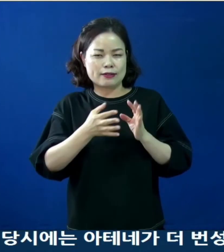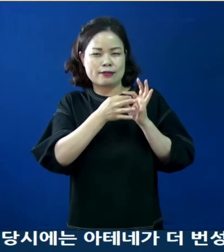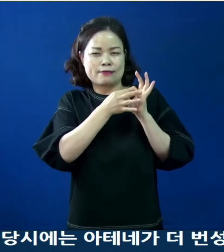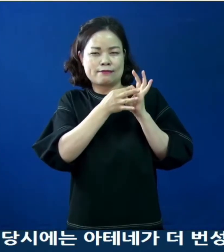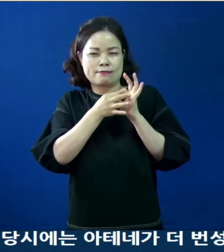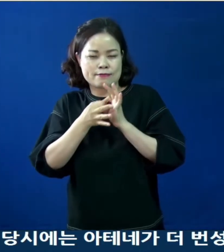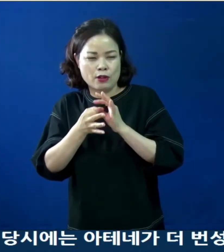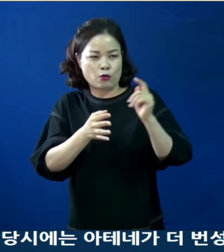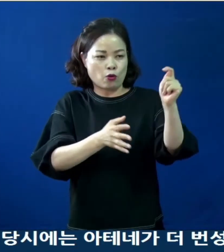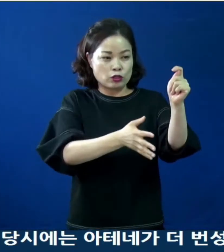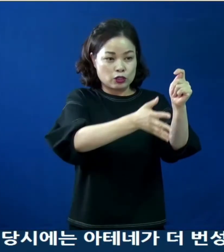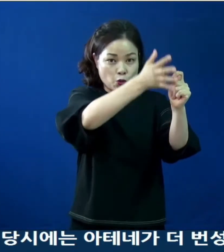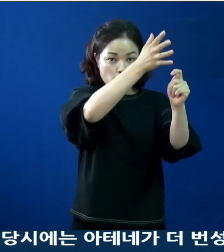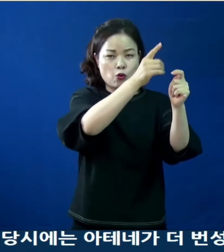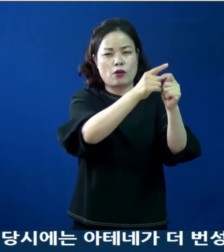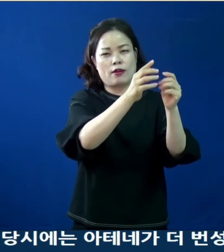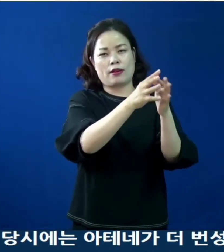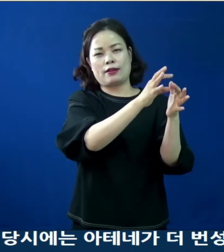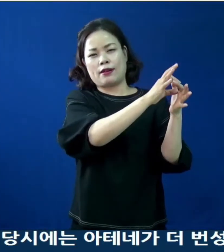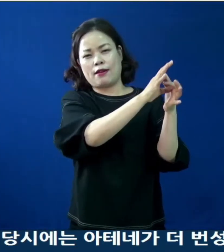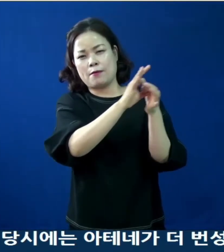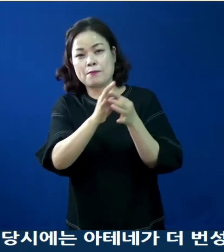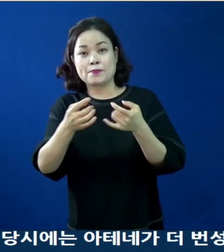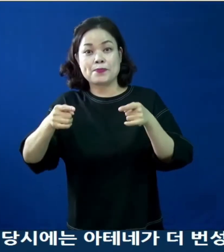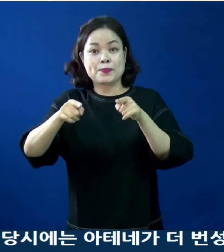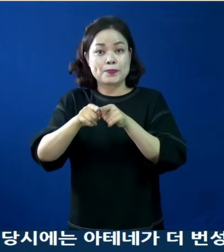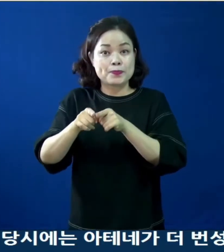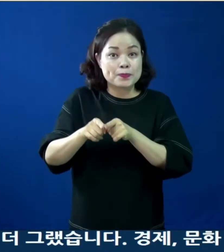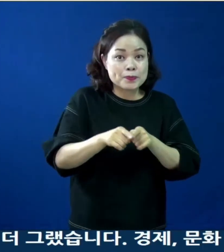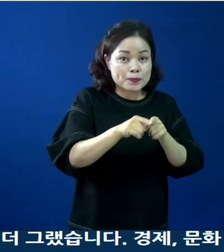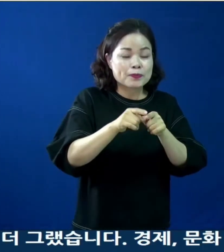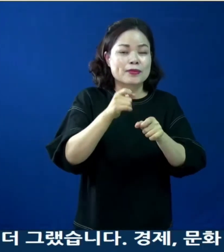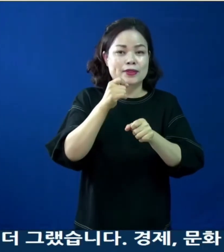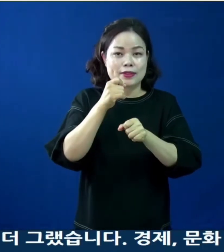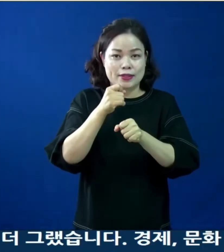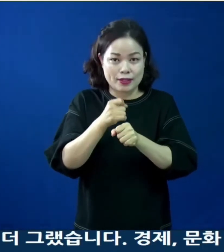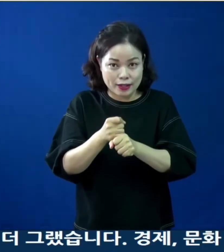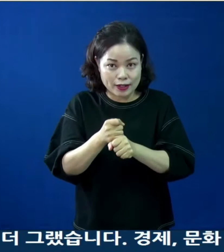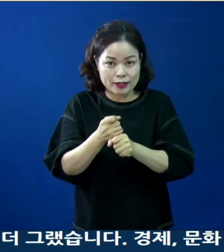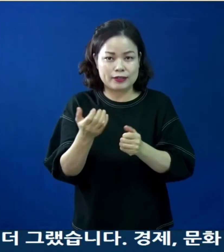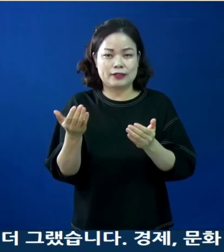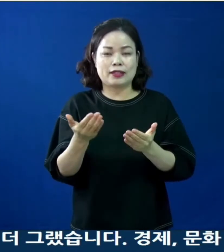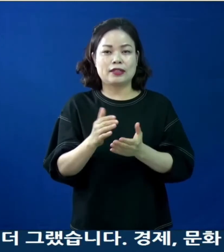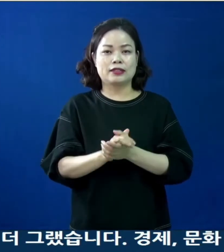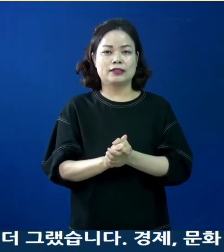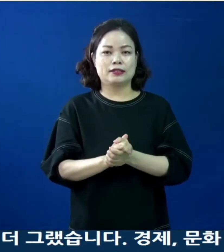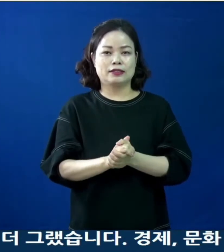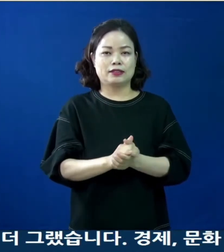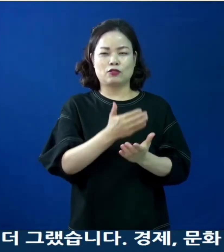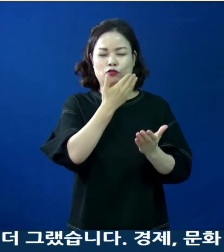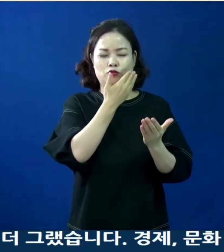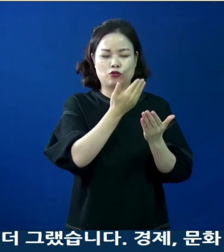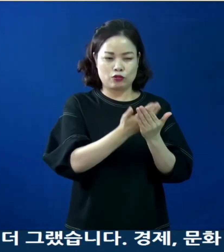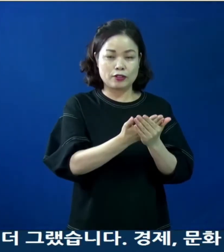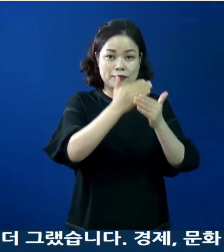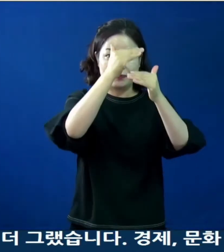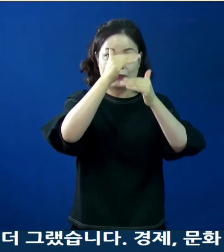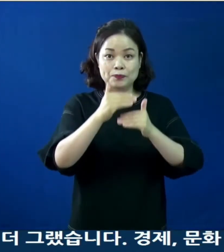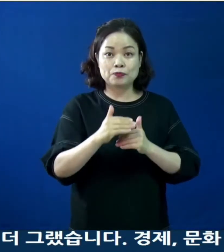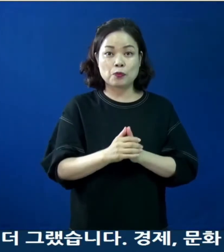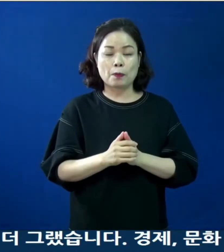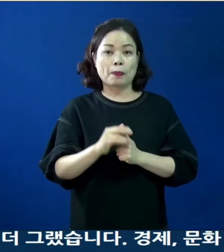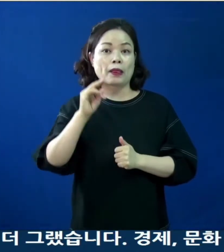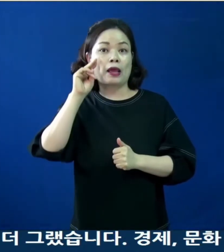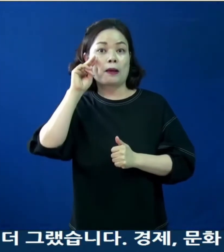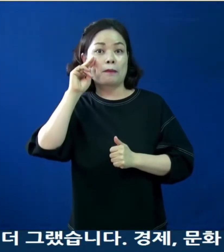교회와 함께 동역했다. 이것이 오늘 말씀을 통해서 우리가 정리해 봐야 될 하나의 포인트가 됩니다.